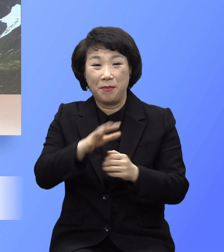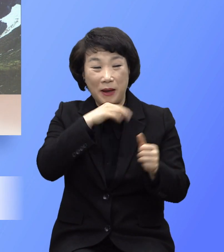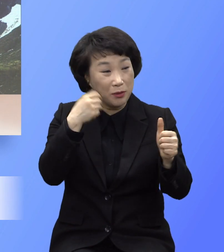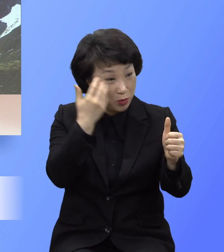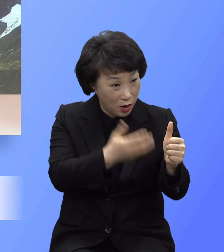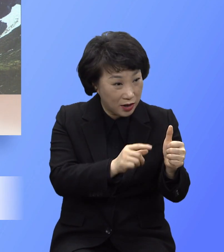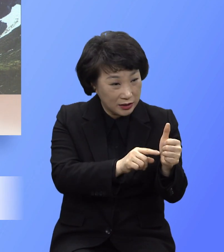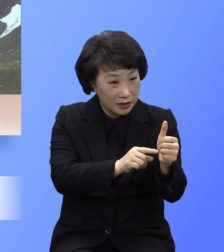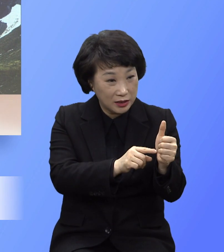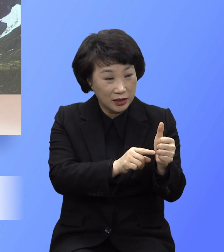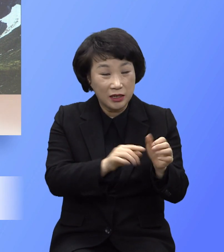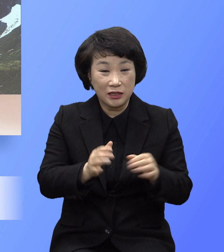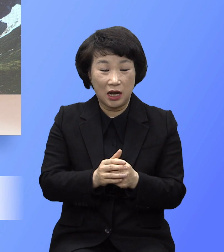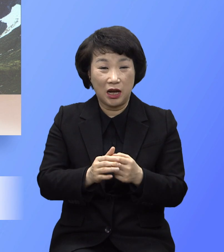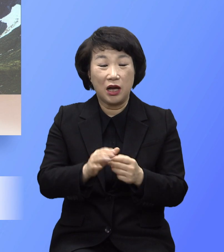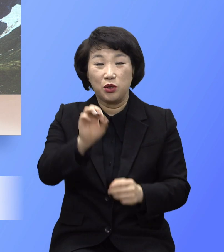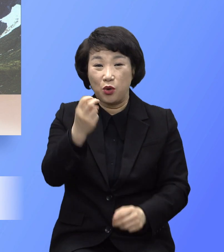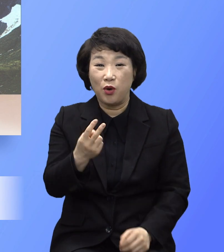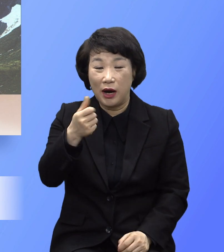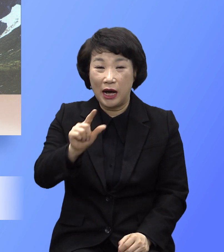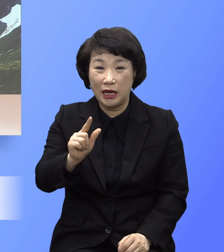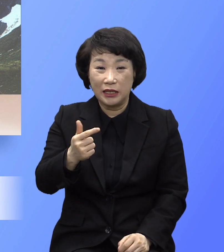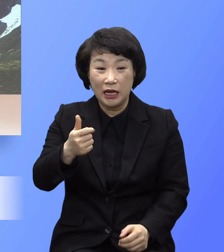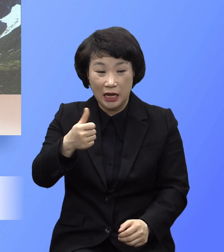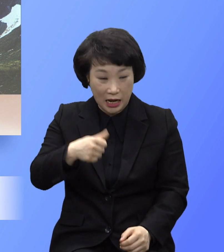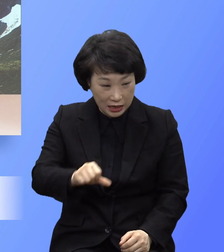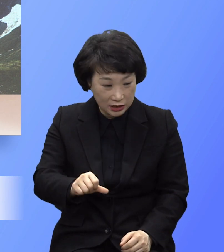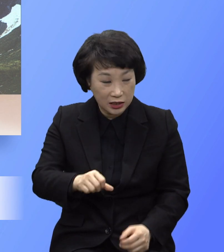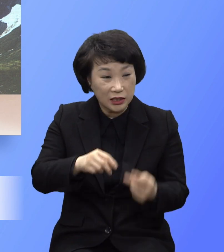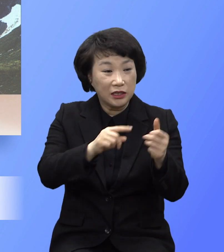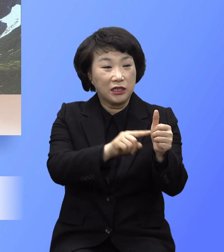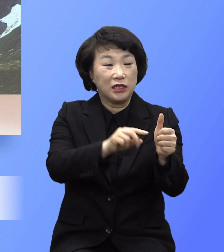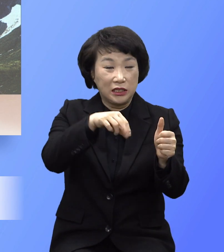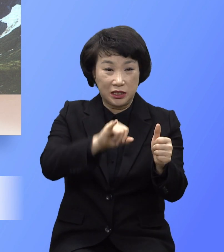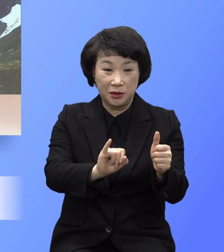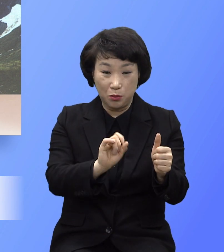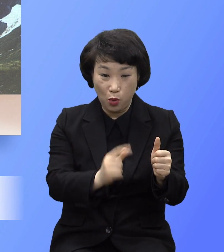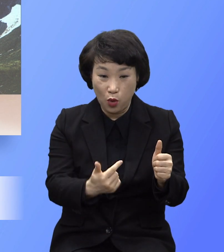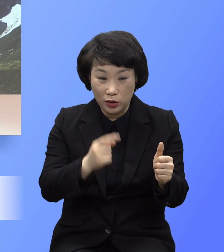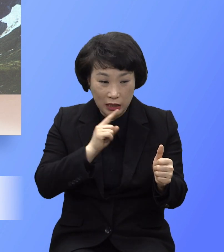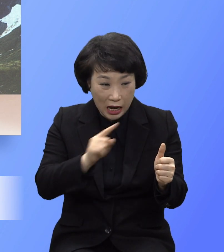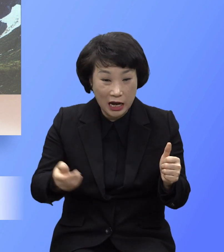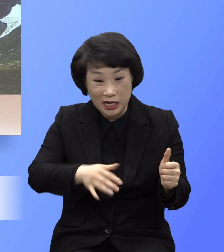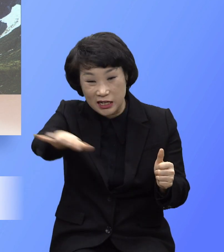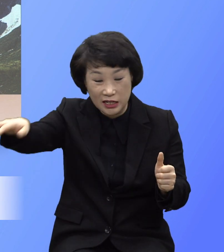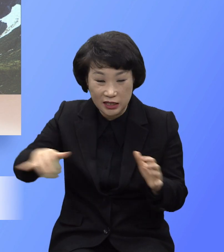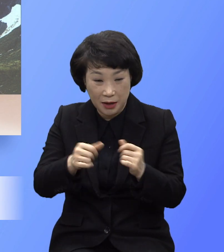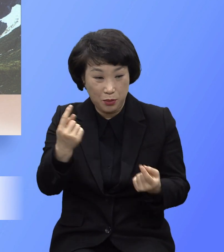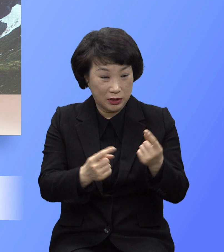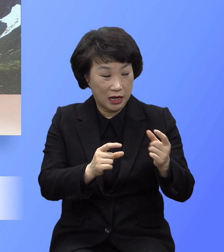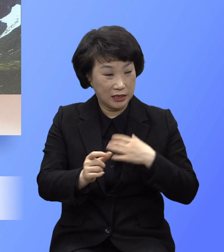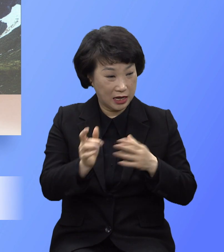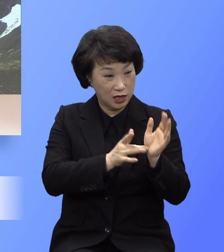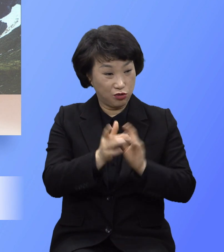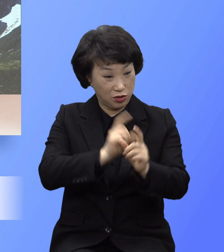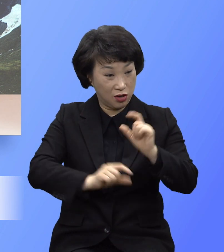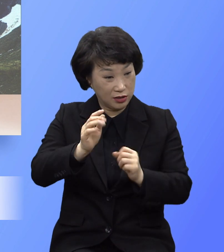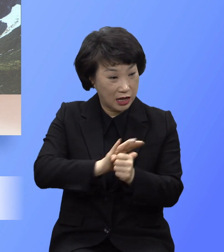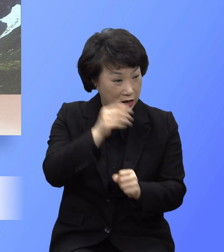베드로에게 묻기를 요한의 아들 시몬아, 네가 이 사람들보다 나를 더욱